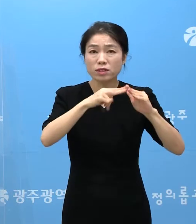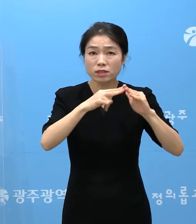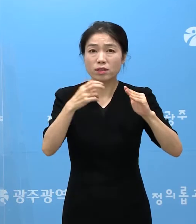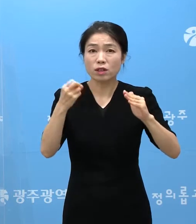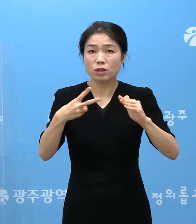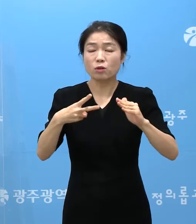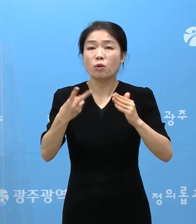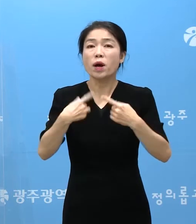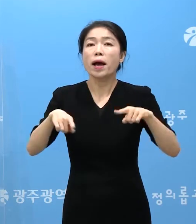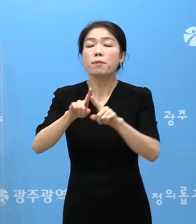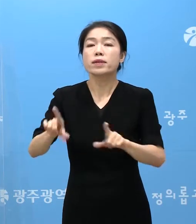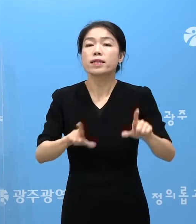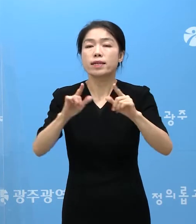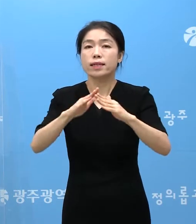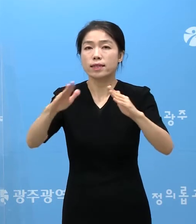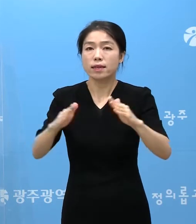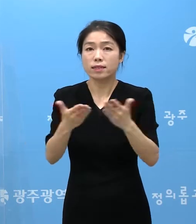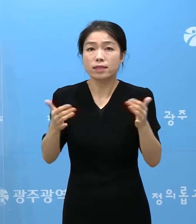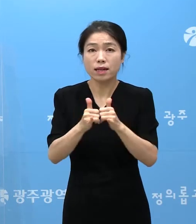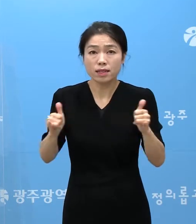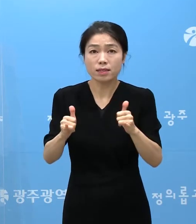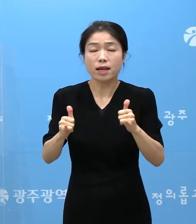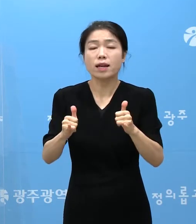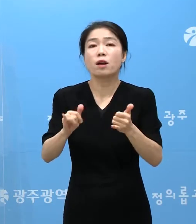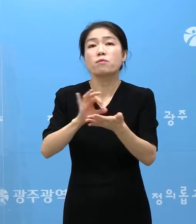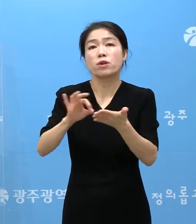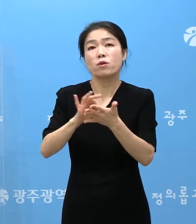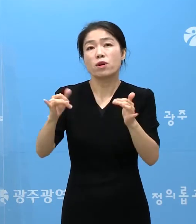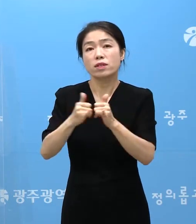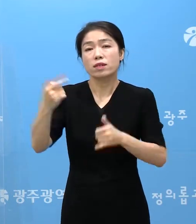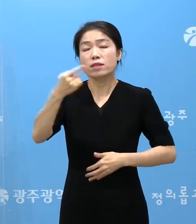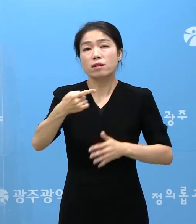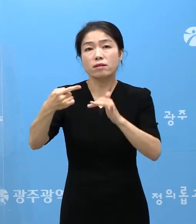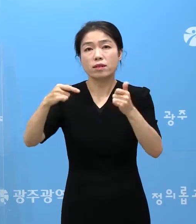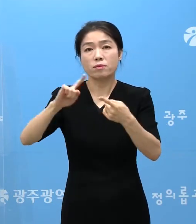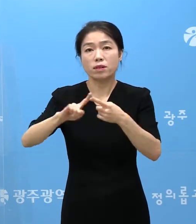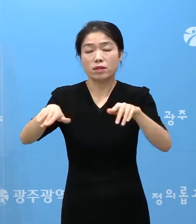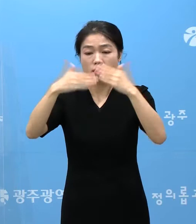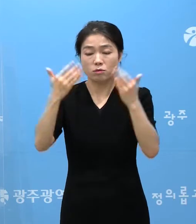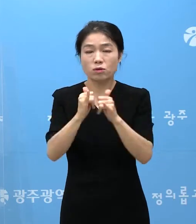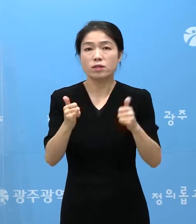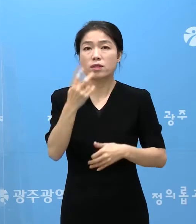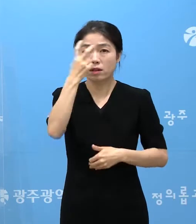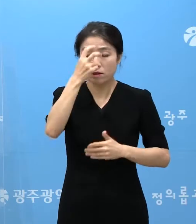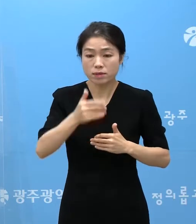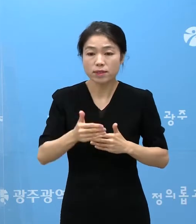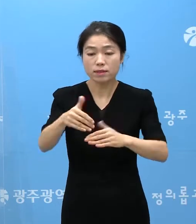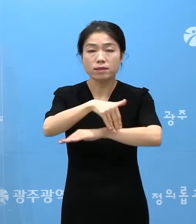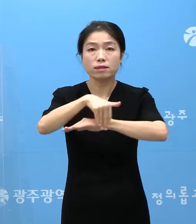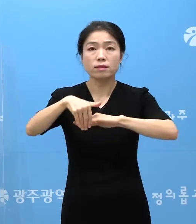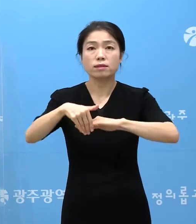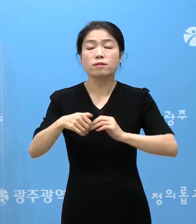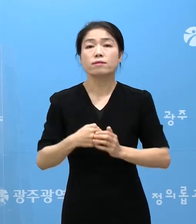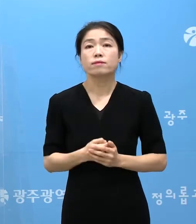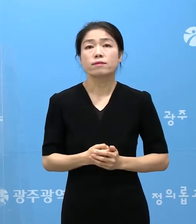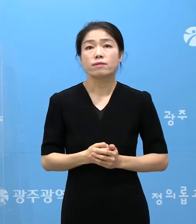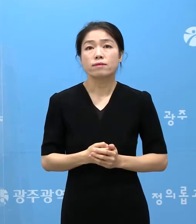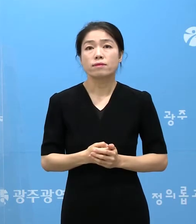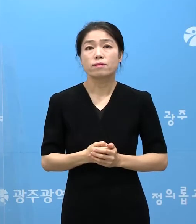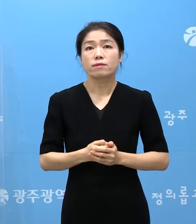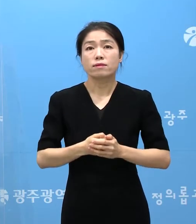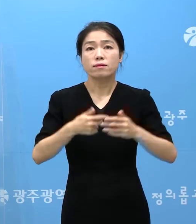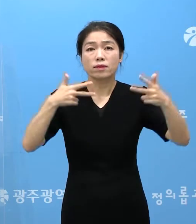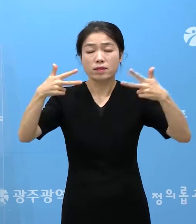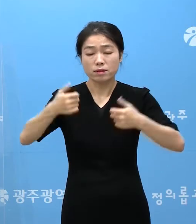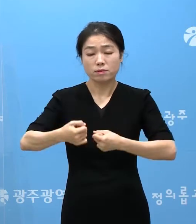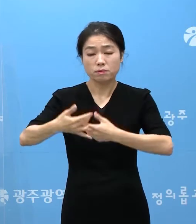아동양육시설과 공동생활가정 종사자 및 이용자 천여 명에 대한 전수검사를 실시할 계획입니다.